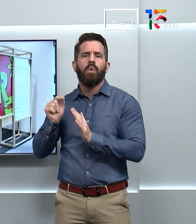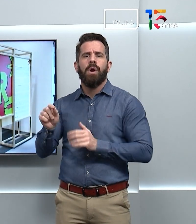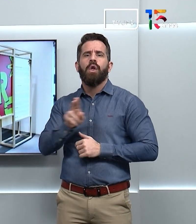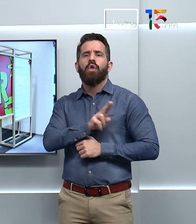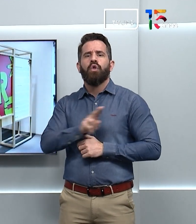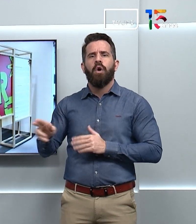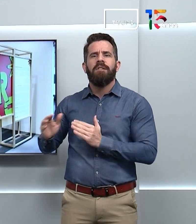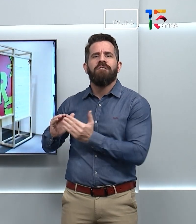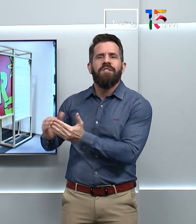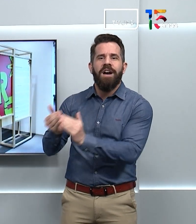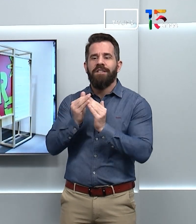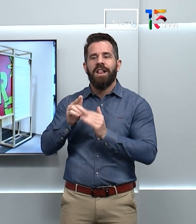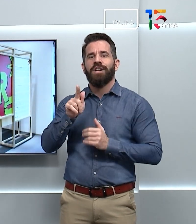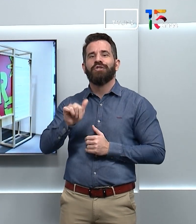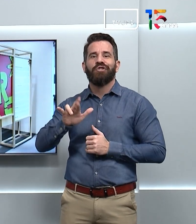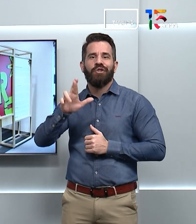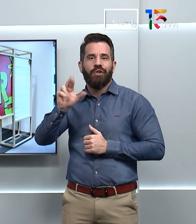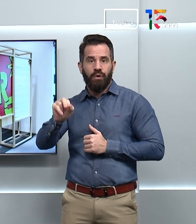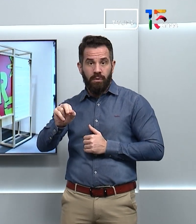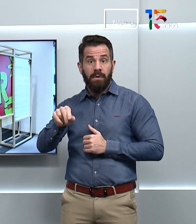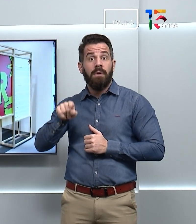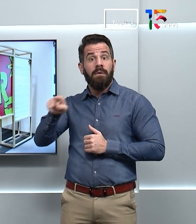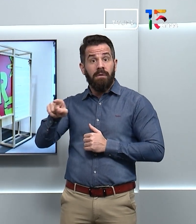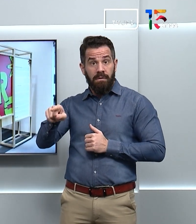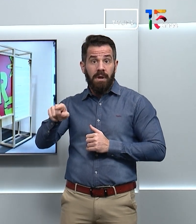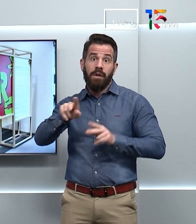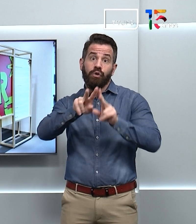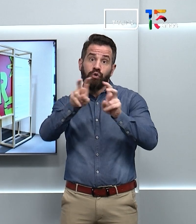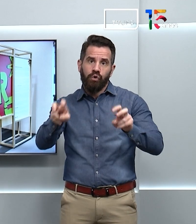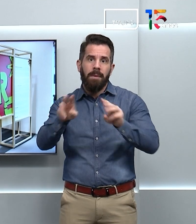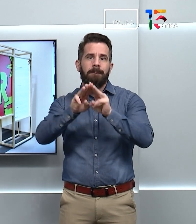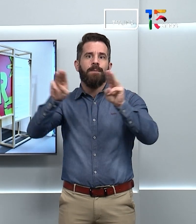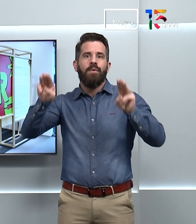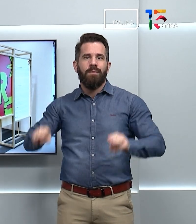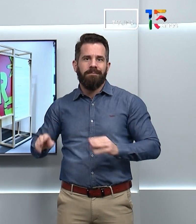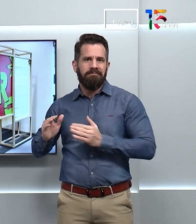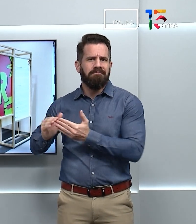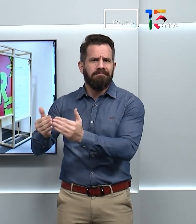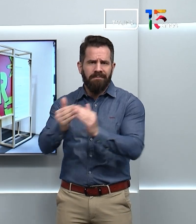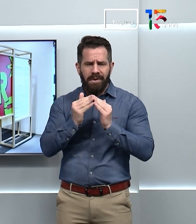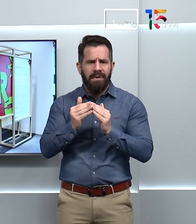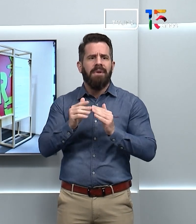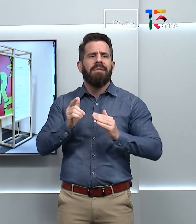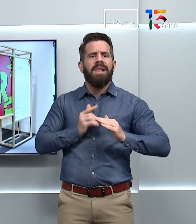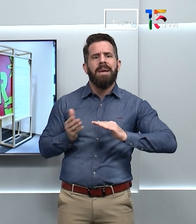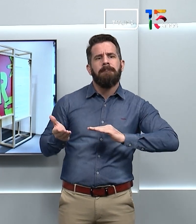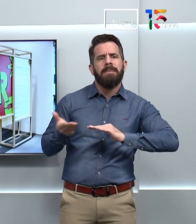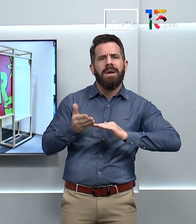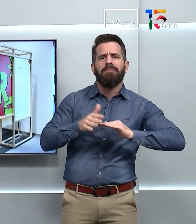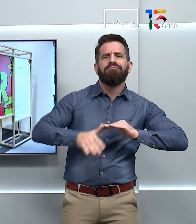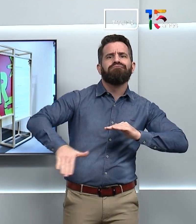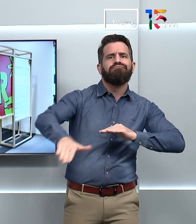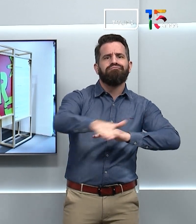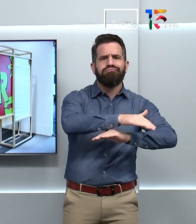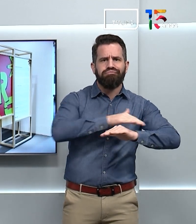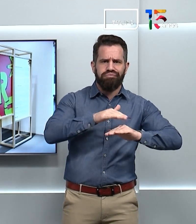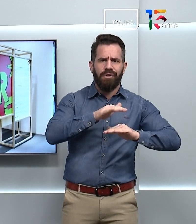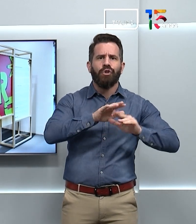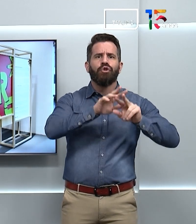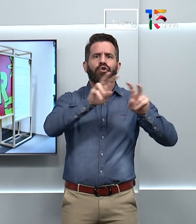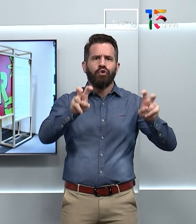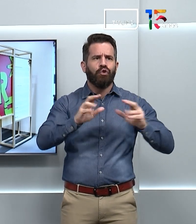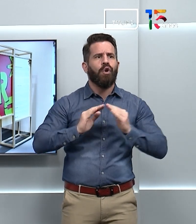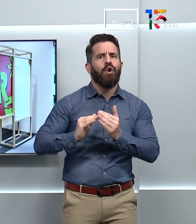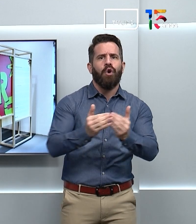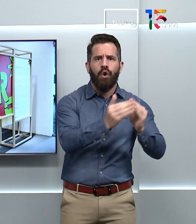apresentada pelo Museu das Favelas e que leva a arte contemporânea periférica para diversas regiões do Brasil. Quem nos conta mais